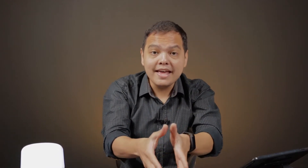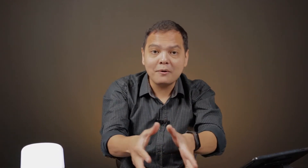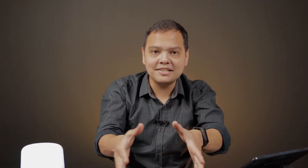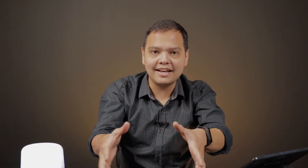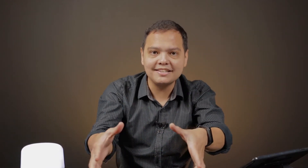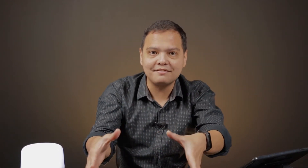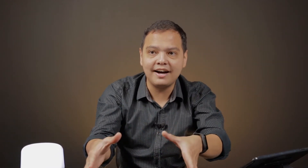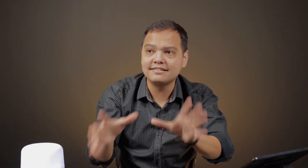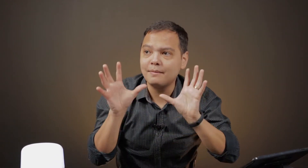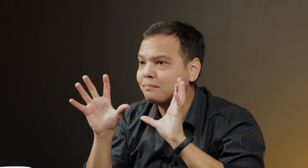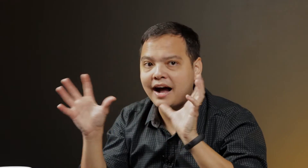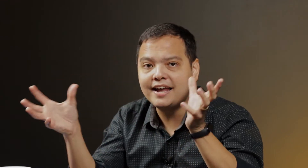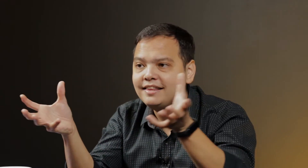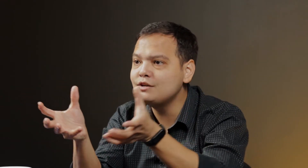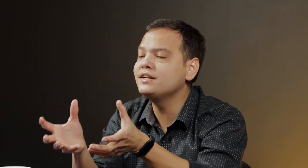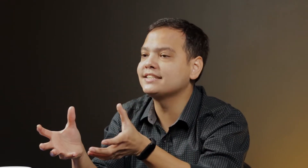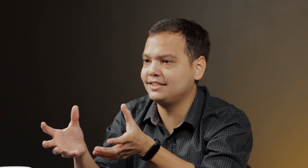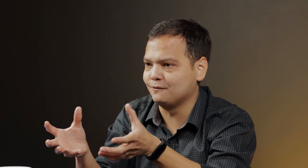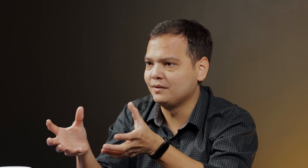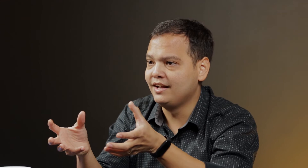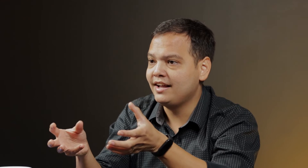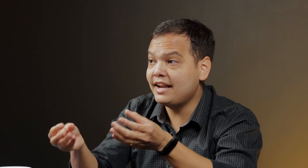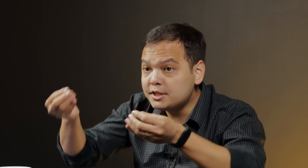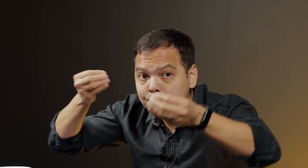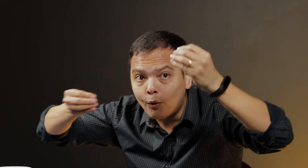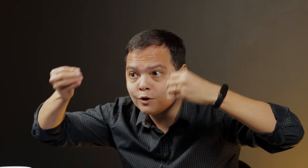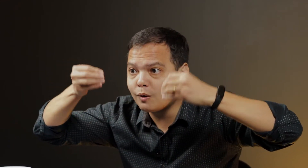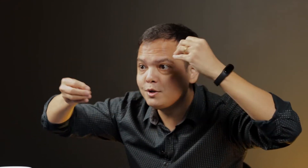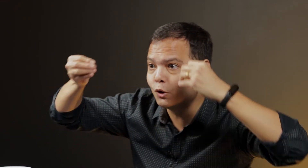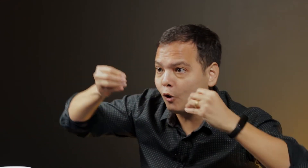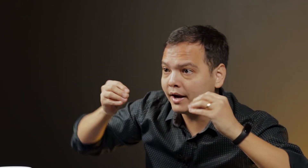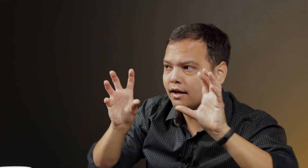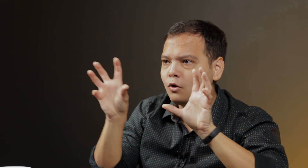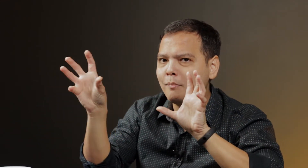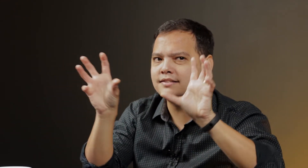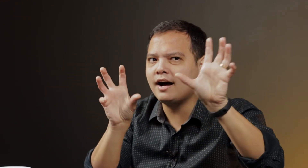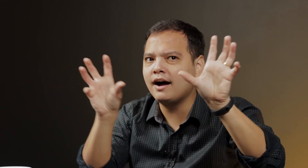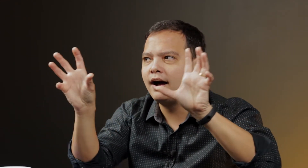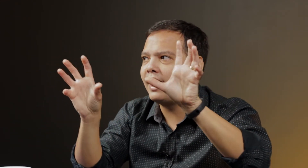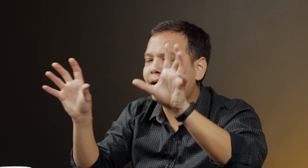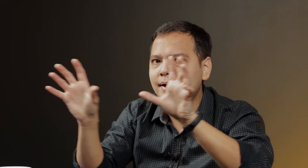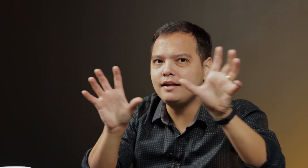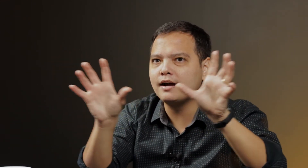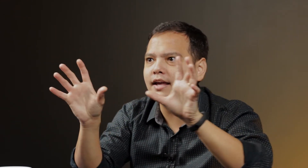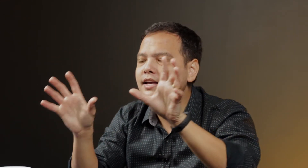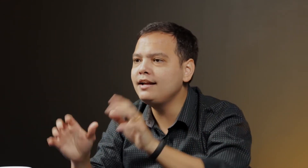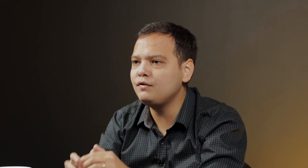coisa que a criança faz é a identificação. Ele é exposto ao idioma e começa a aprender a identificar